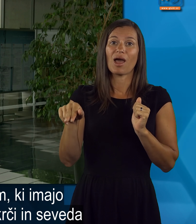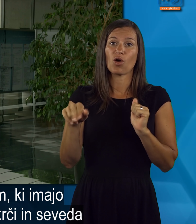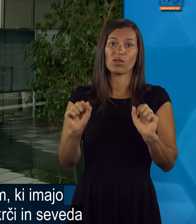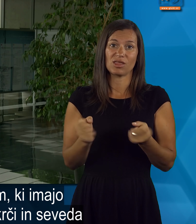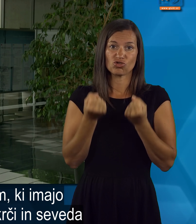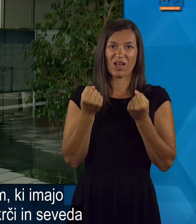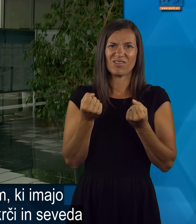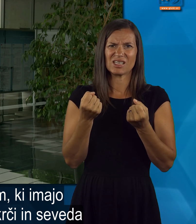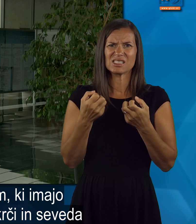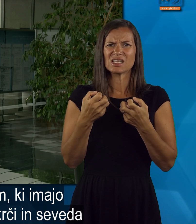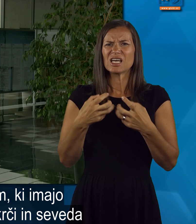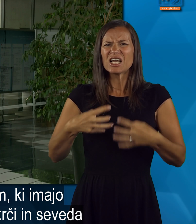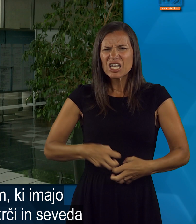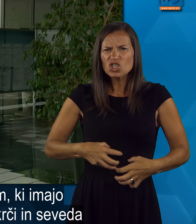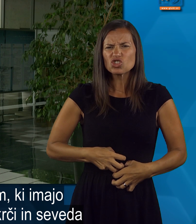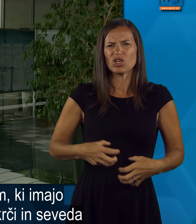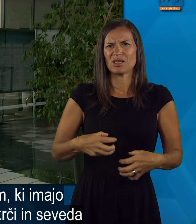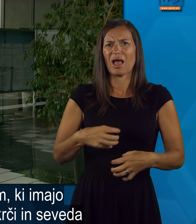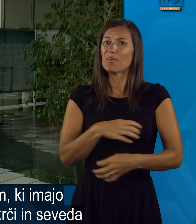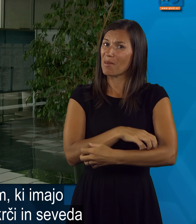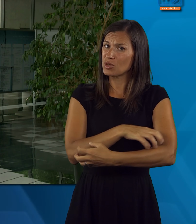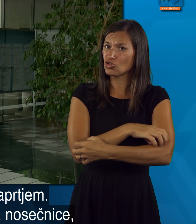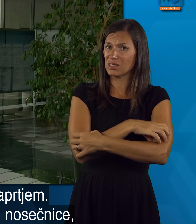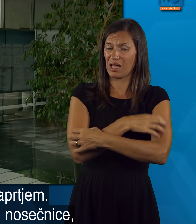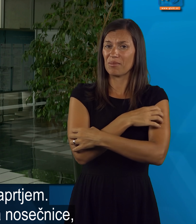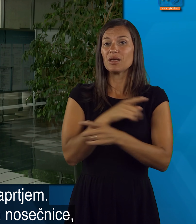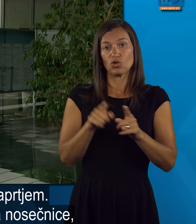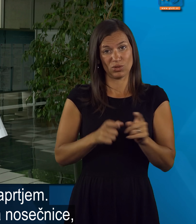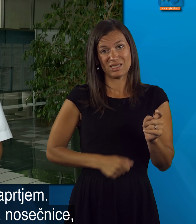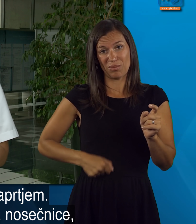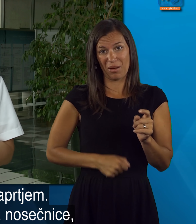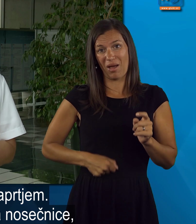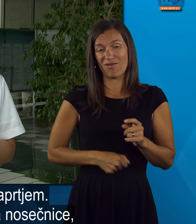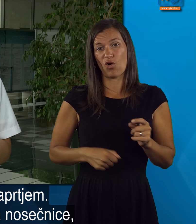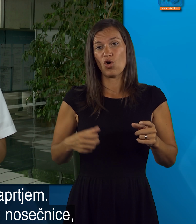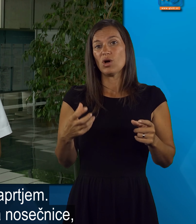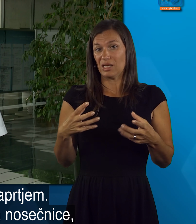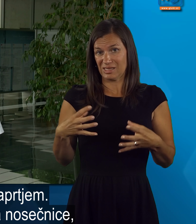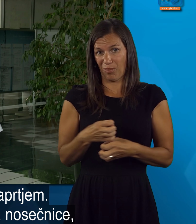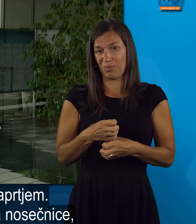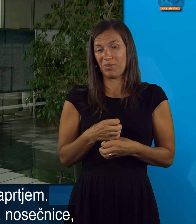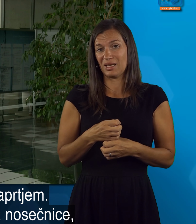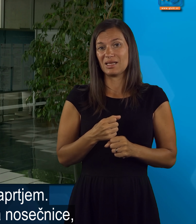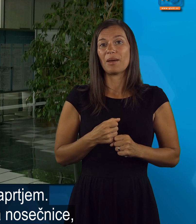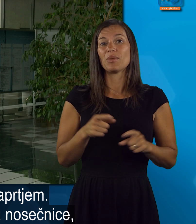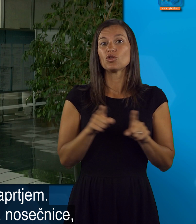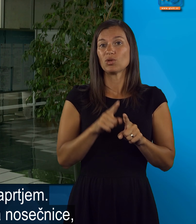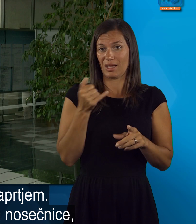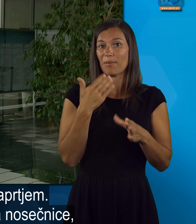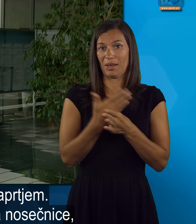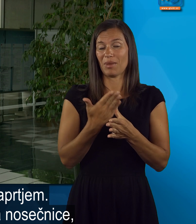kakšnimi mišicami, krči, pa seveda z prebavo, z zaprtjem. Primeren je tudi